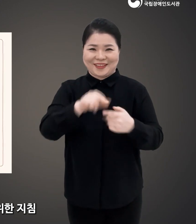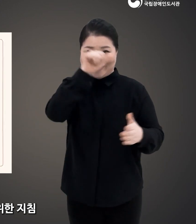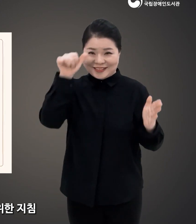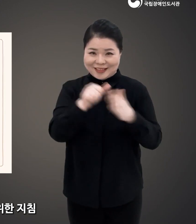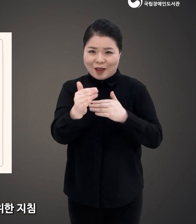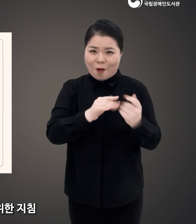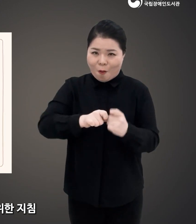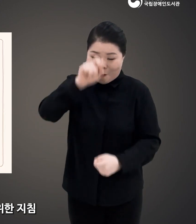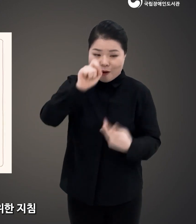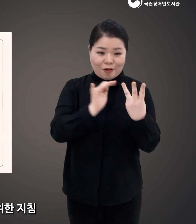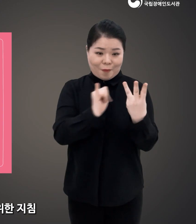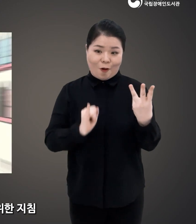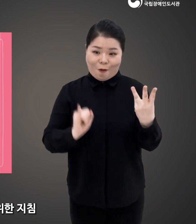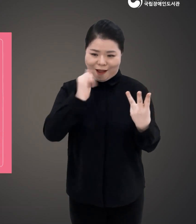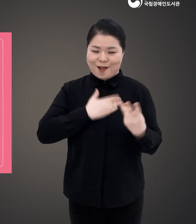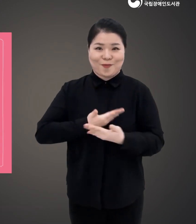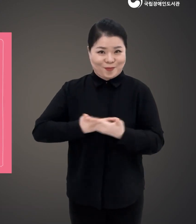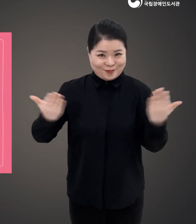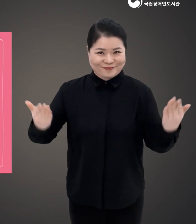지침.